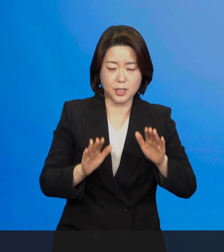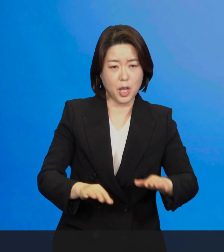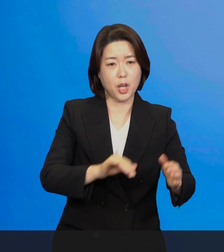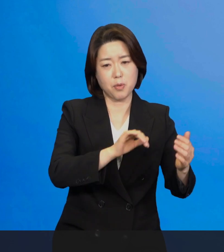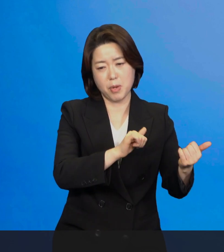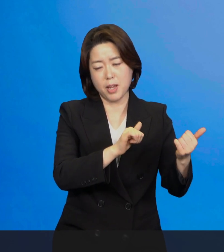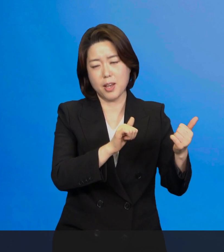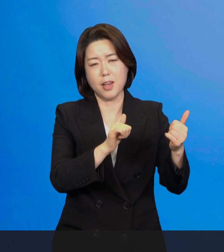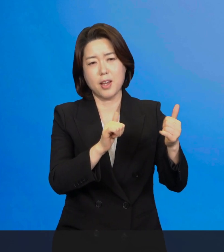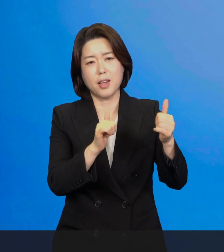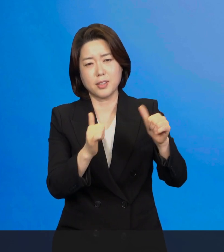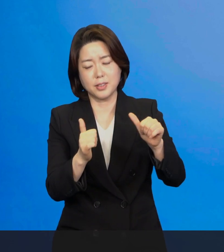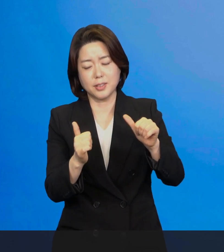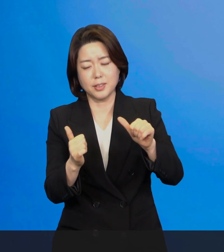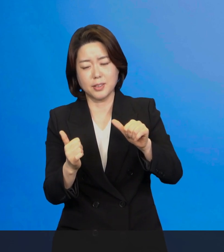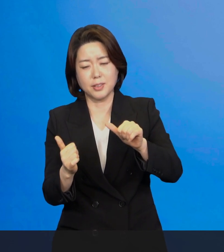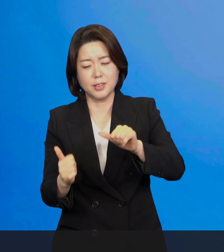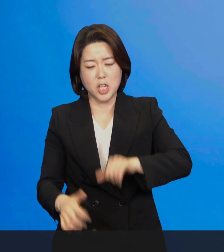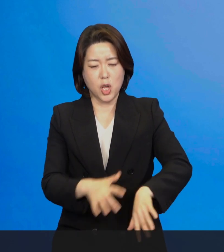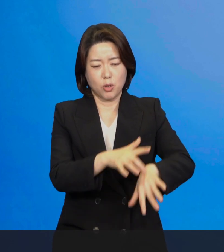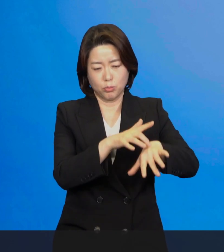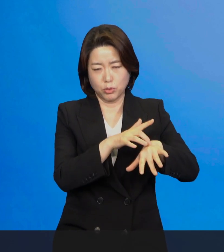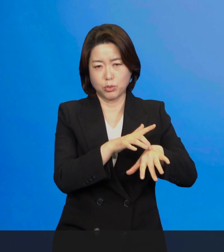이제 사망은